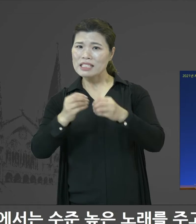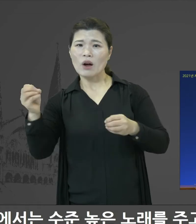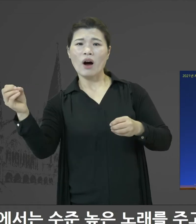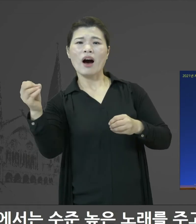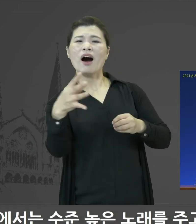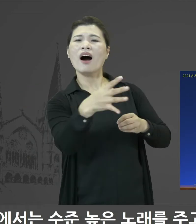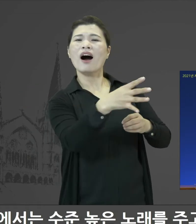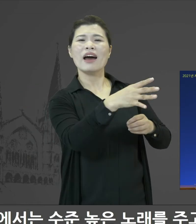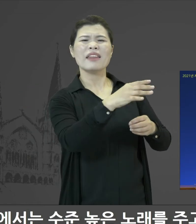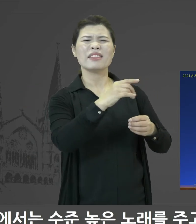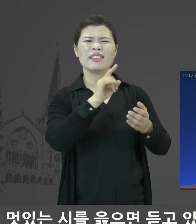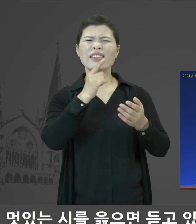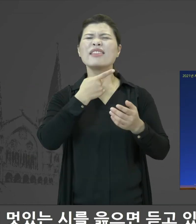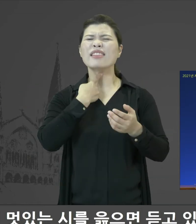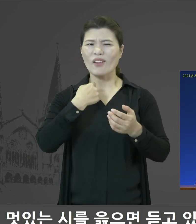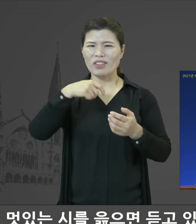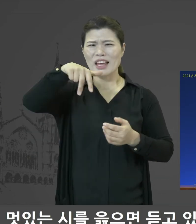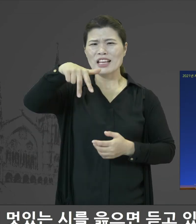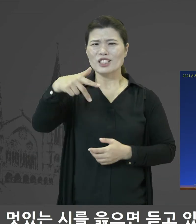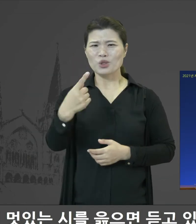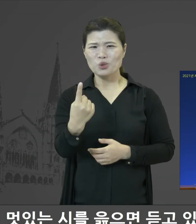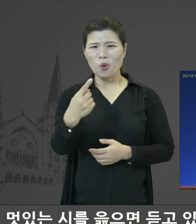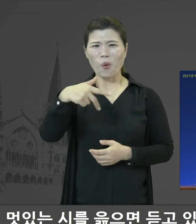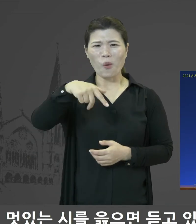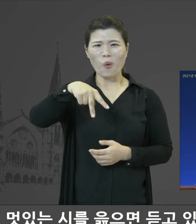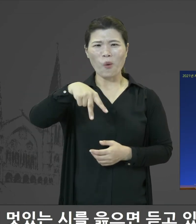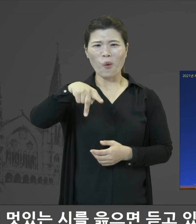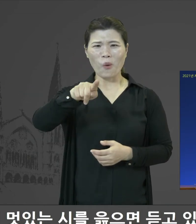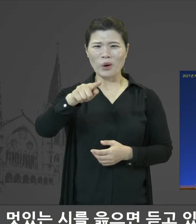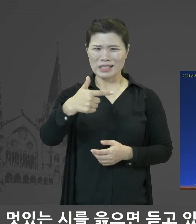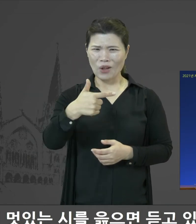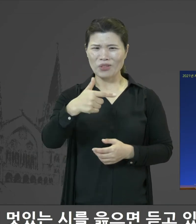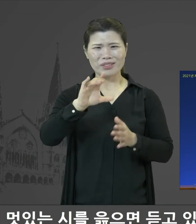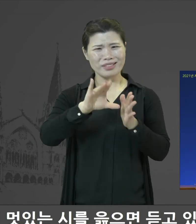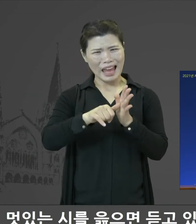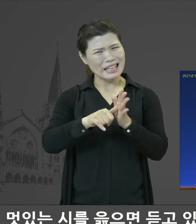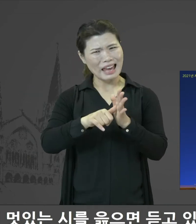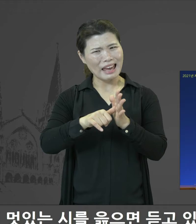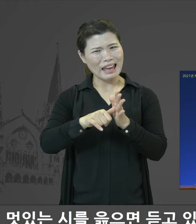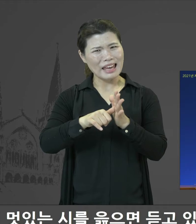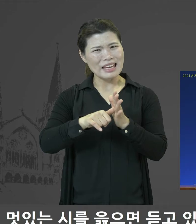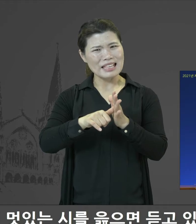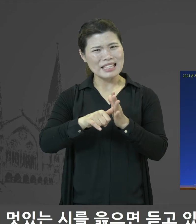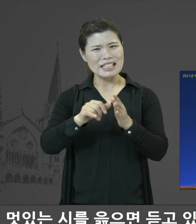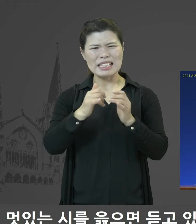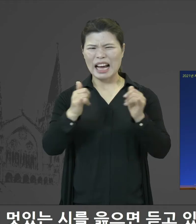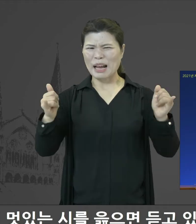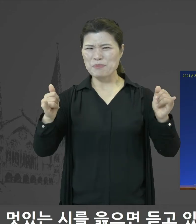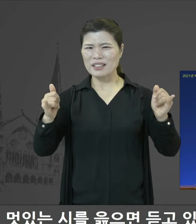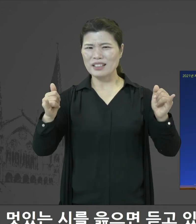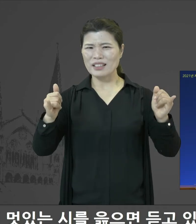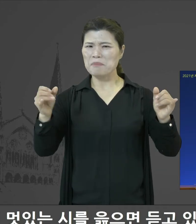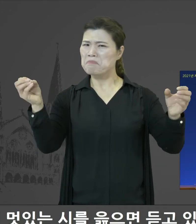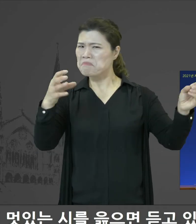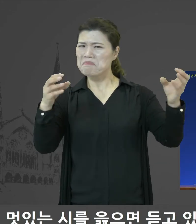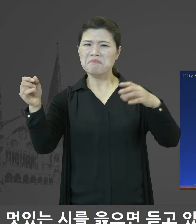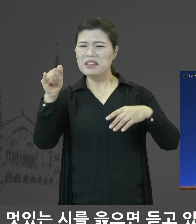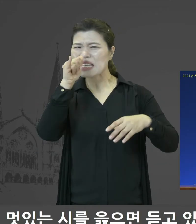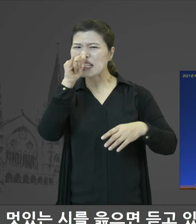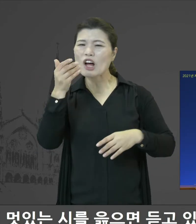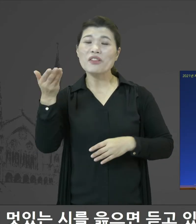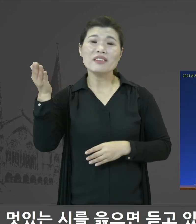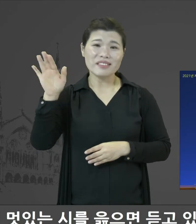조선시대 양반들에게는 있었는데 우리들에게는 별로 있지 않을 것 같아요. 하지만 우리 찬양대원 정도